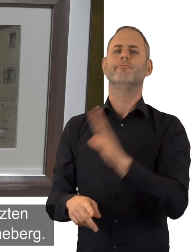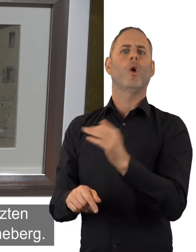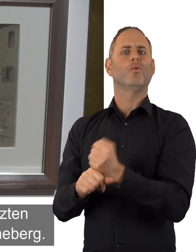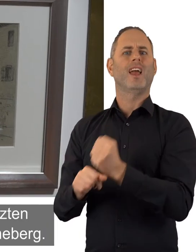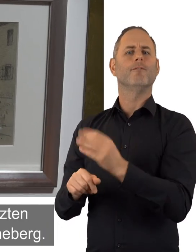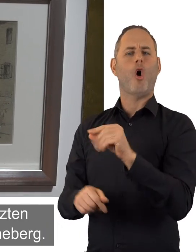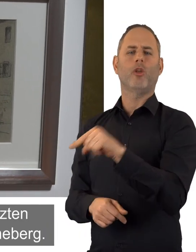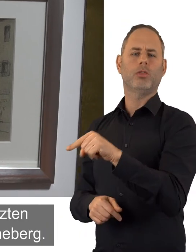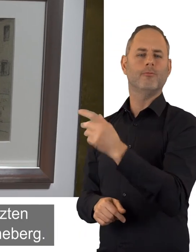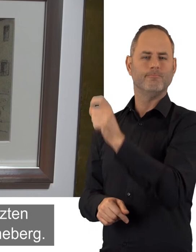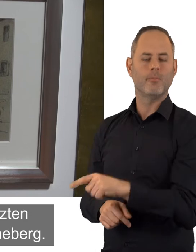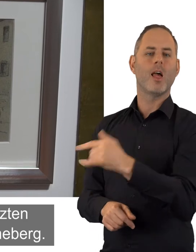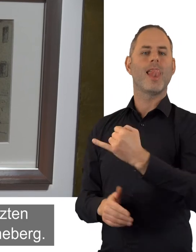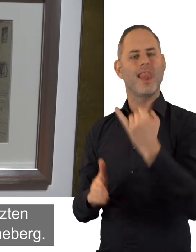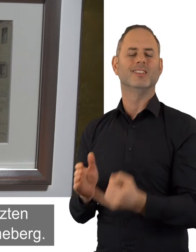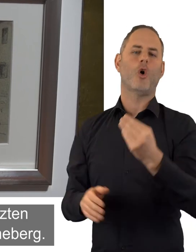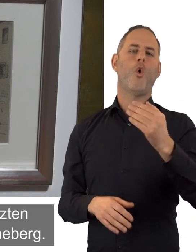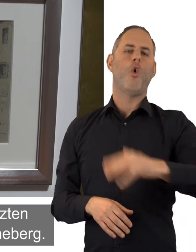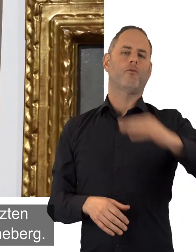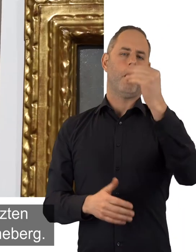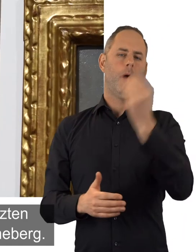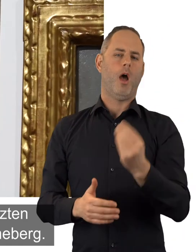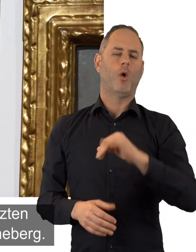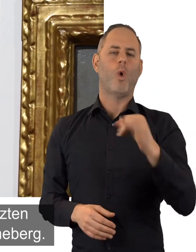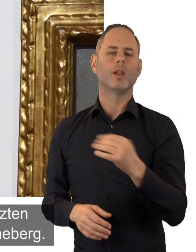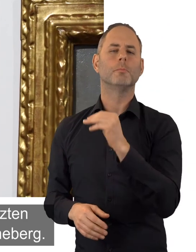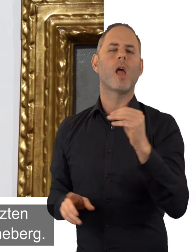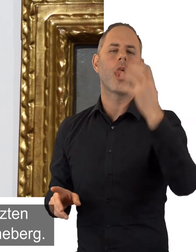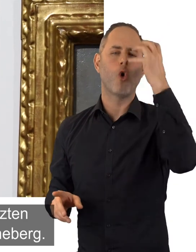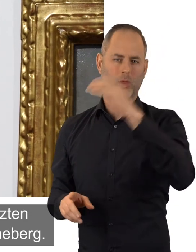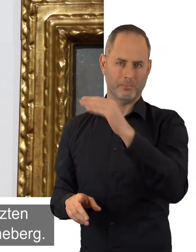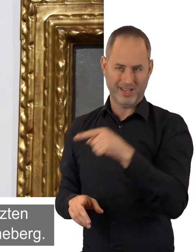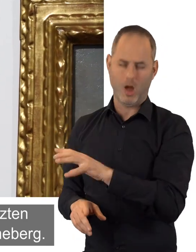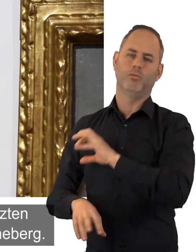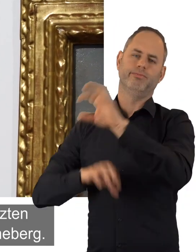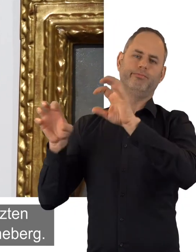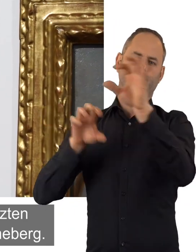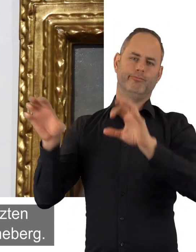eigene Werke seines letzten Hofmalers Johann Michael Koneberg dazu.